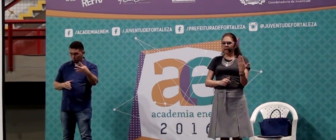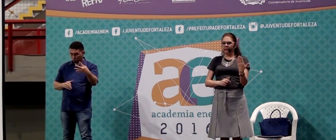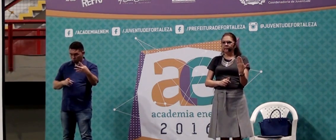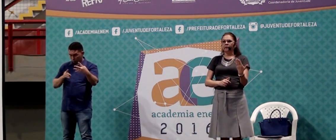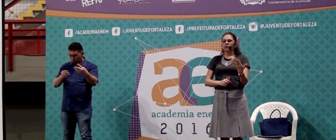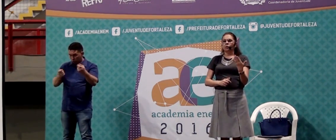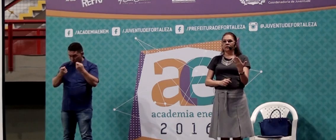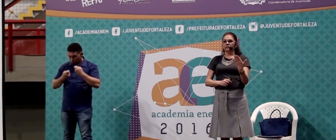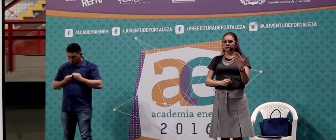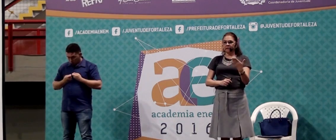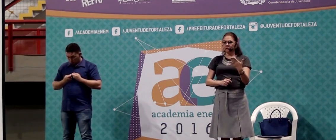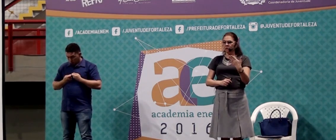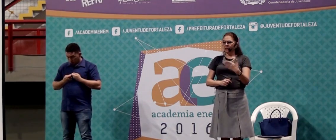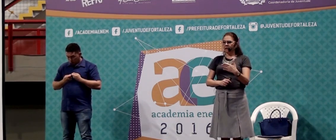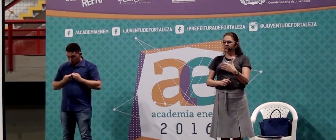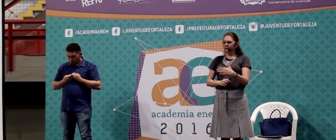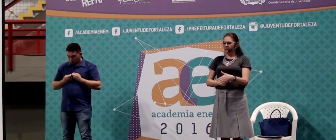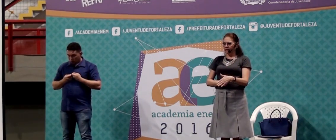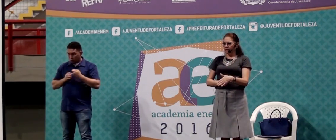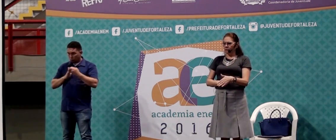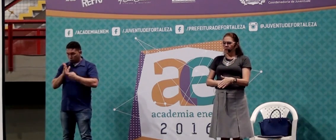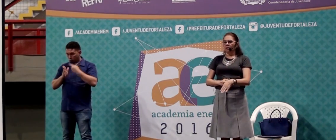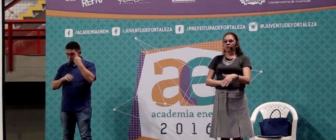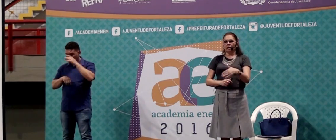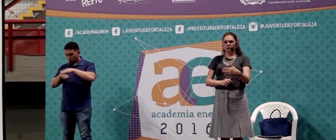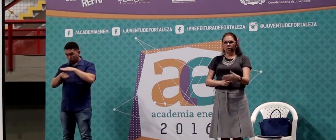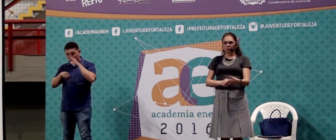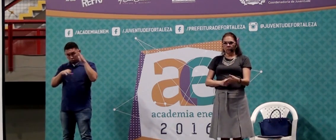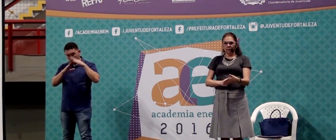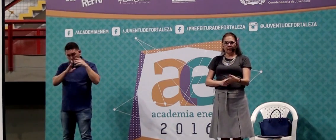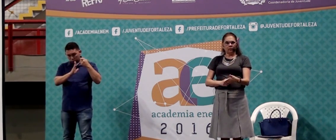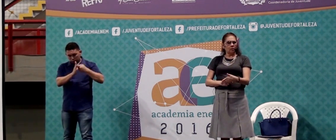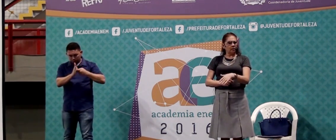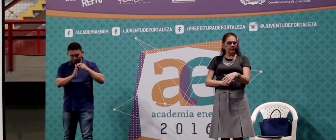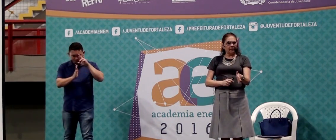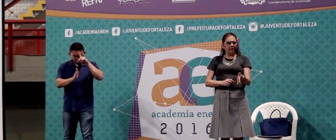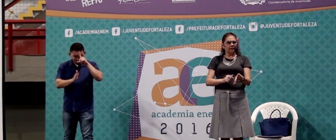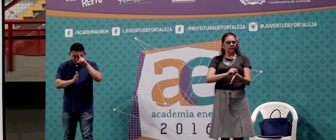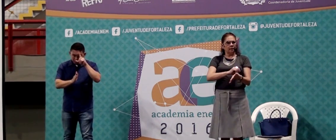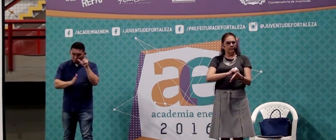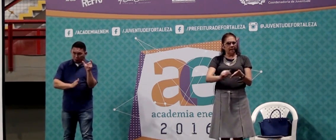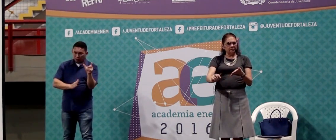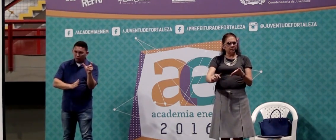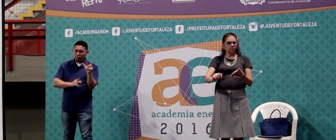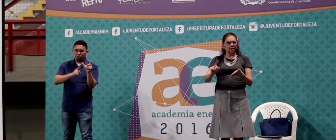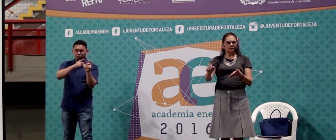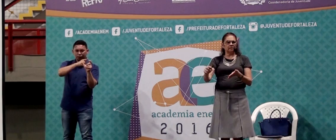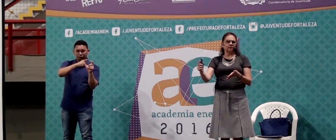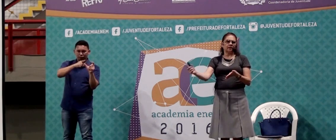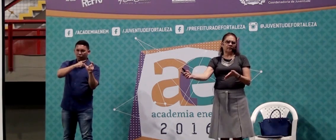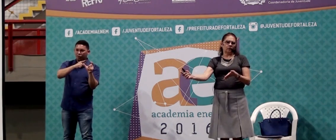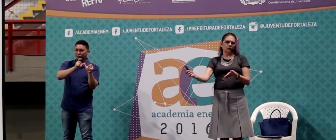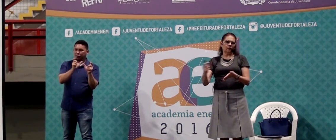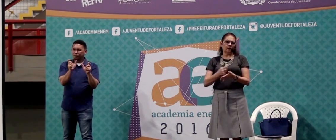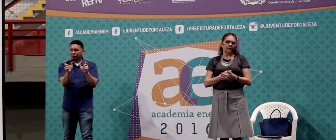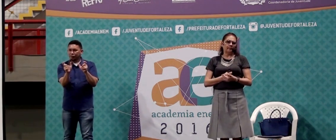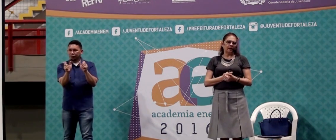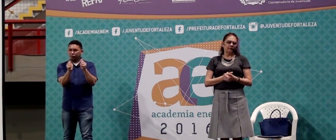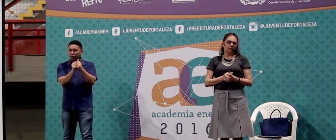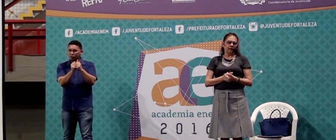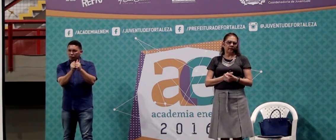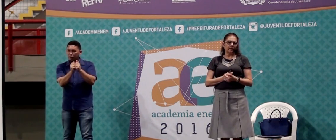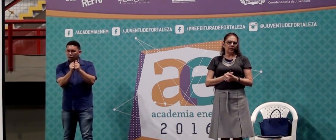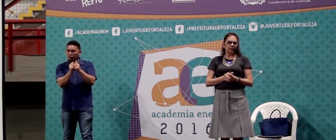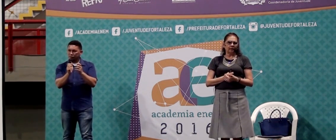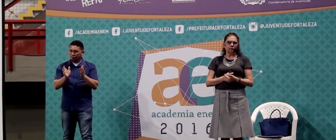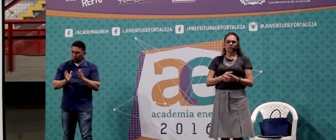vão entregar. Quando vocês estiverem escrevendo e errou a qualquer palavra, passa um traço e escreva a